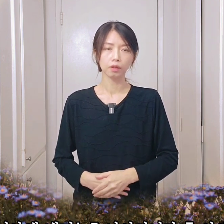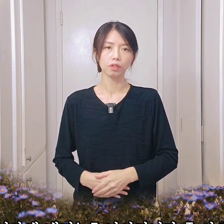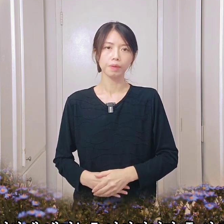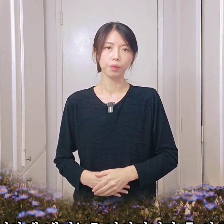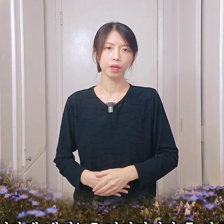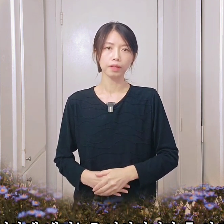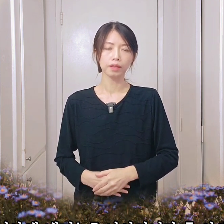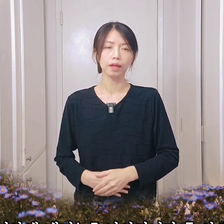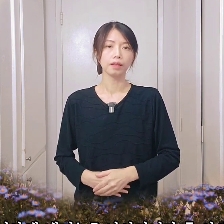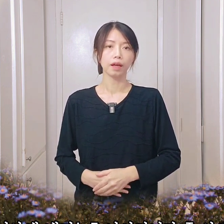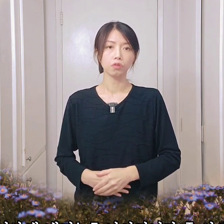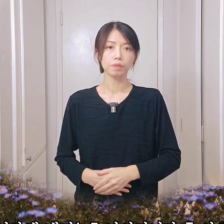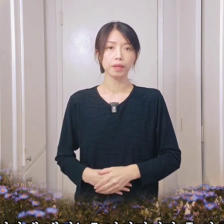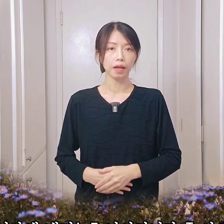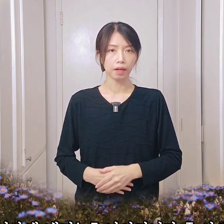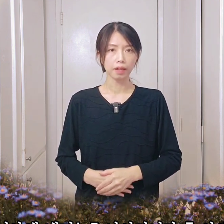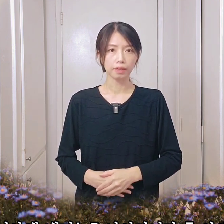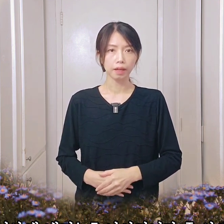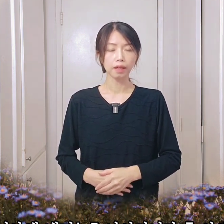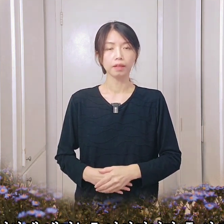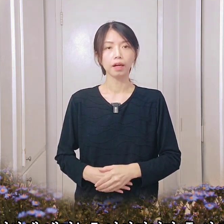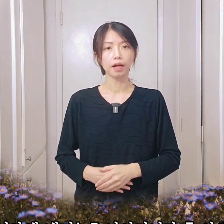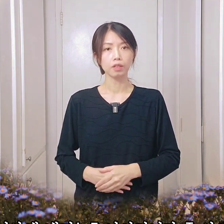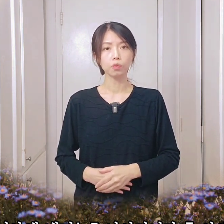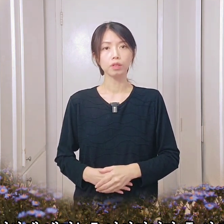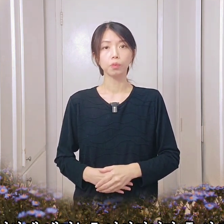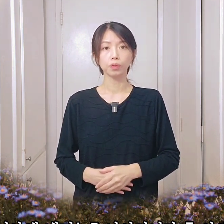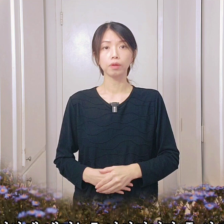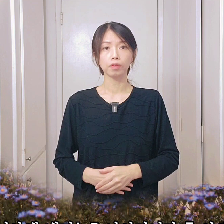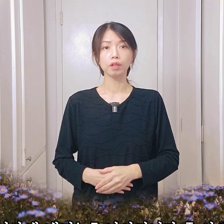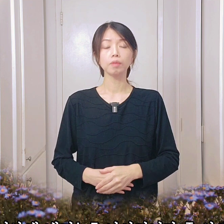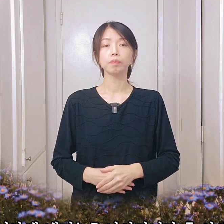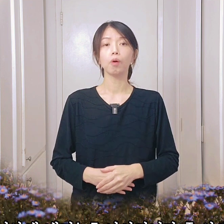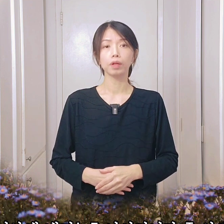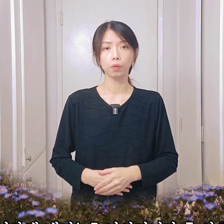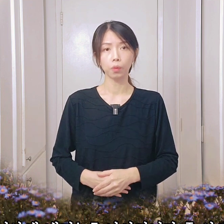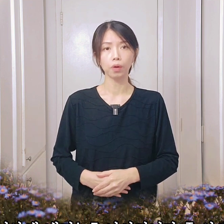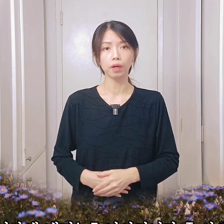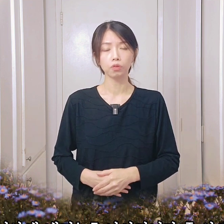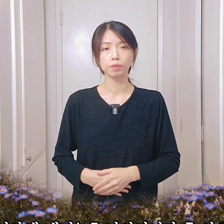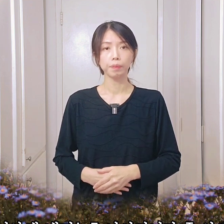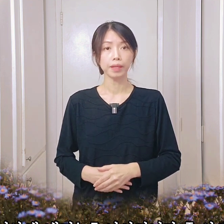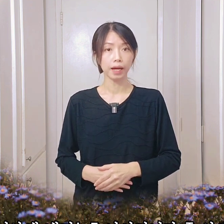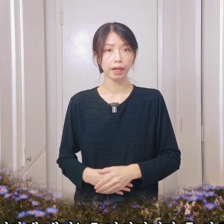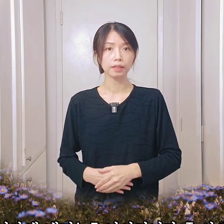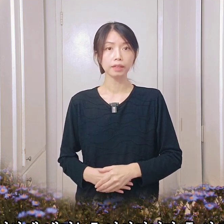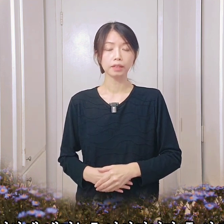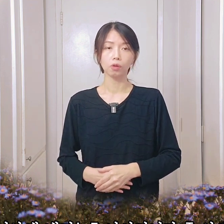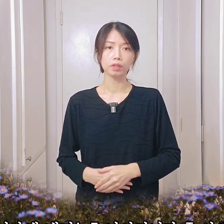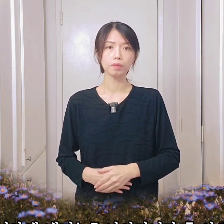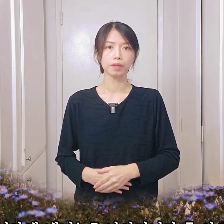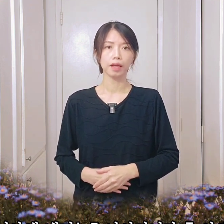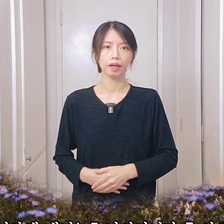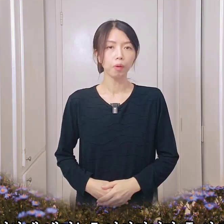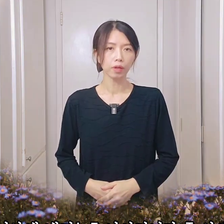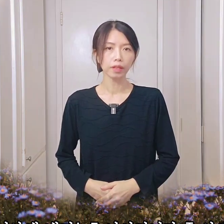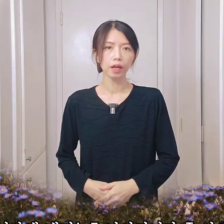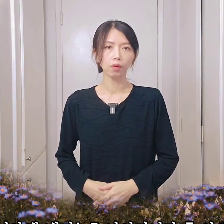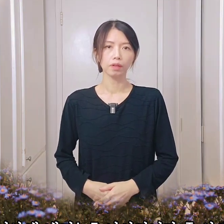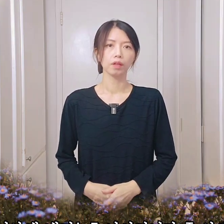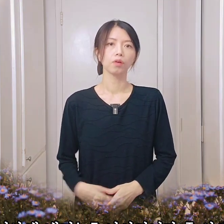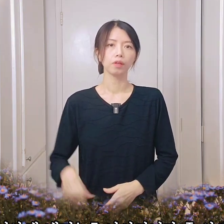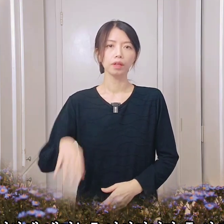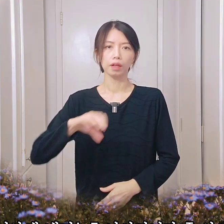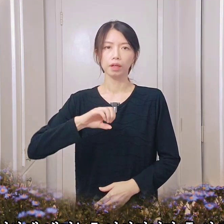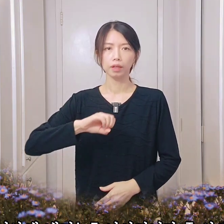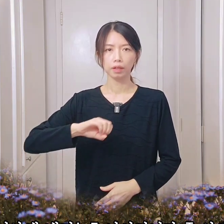둔다는 그런 의미보다는 내가 주님께 나아갈 때 내가 가지고 있는 모든 것을 버리고 주님 앞에 나아가는 그런 뜻입니다. 버리다라고